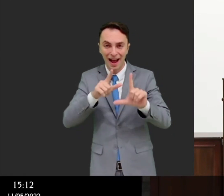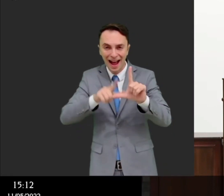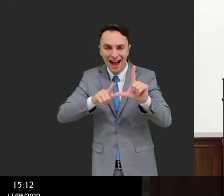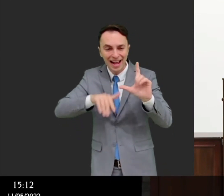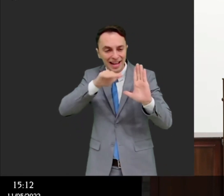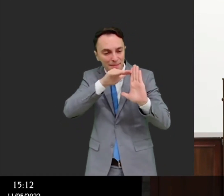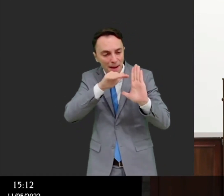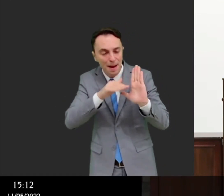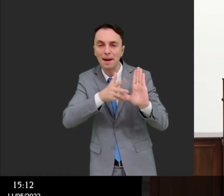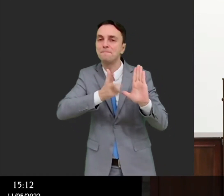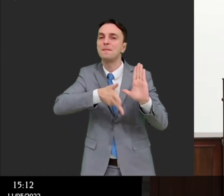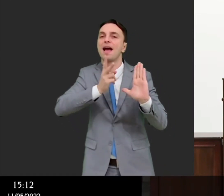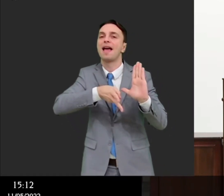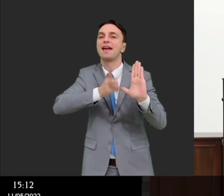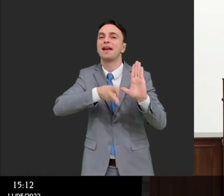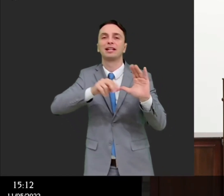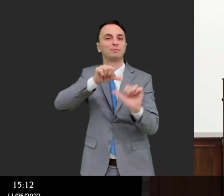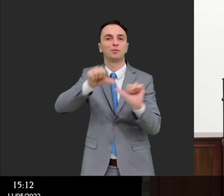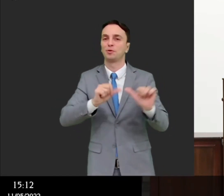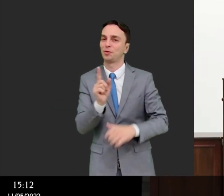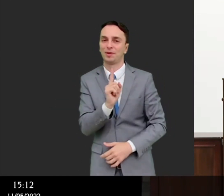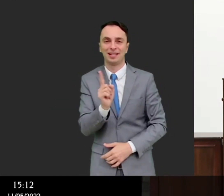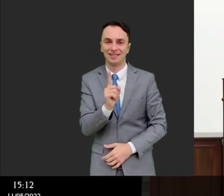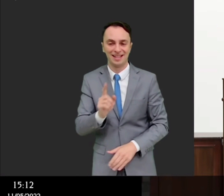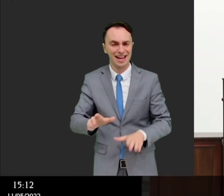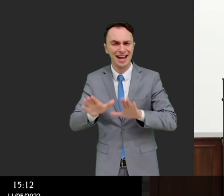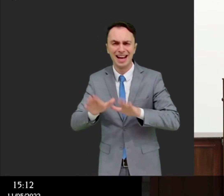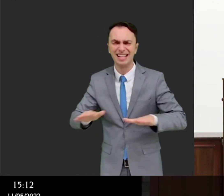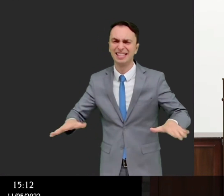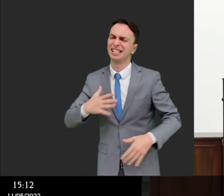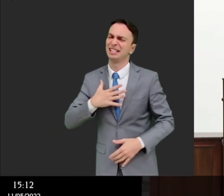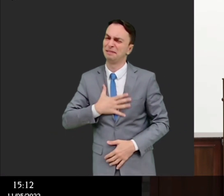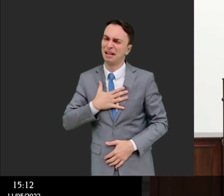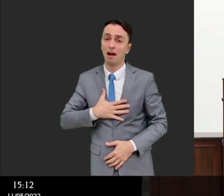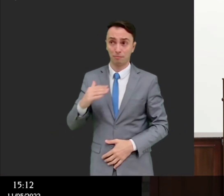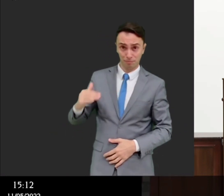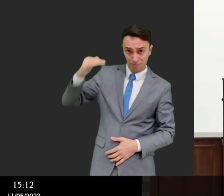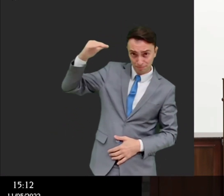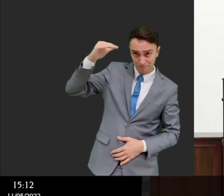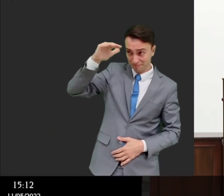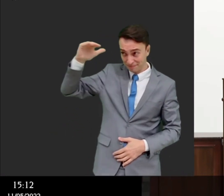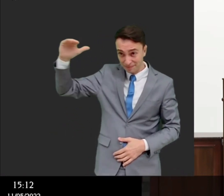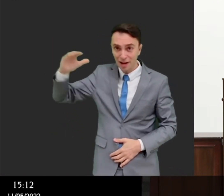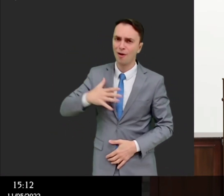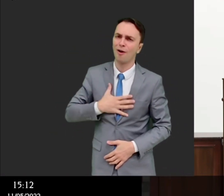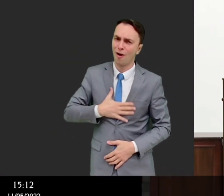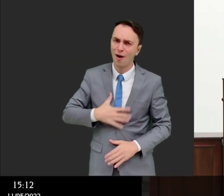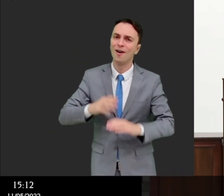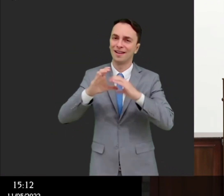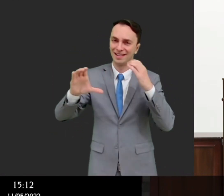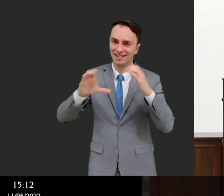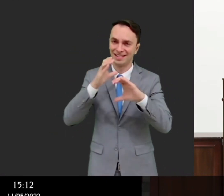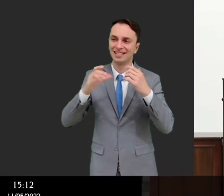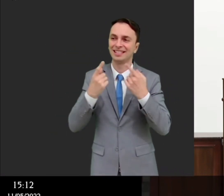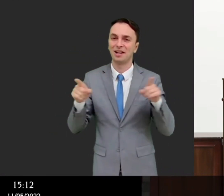pronto, ficou. E eles gostam, até os grandes gostam de cantar, né? Grande não, a Irmandade Adulta.